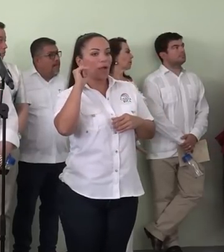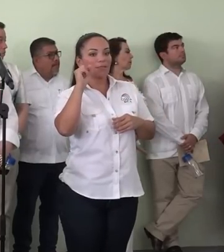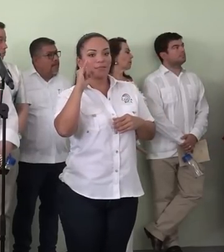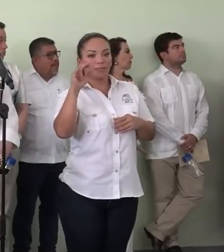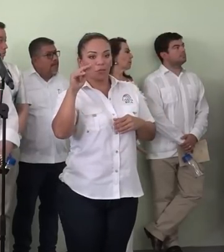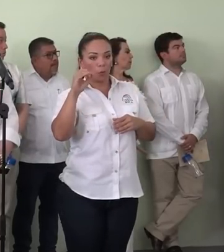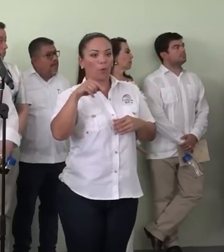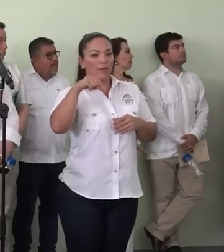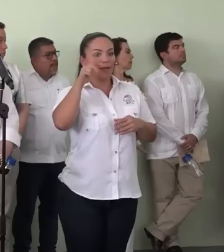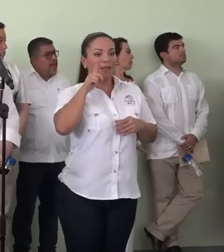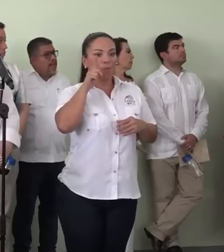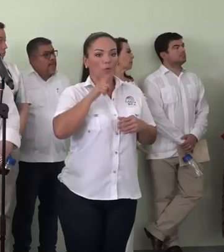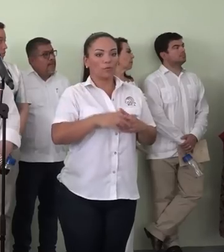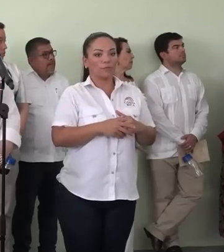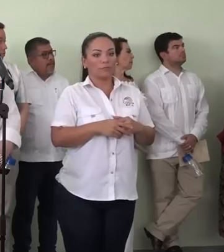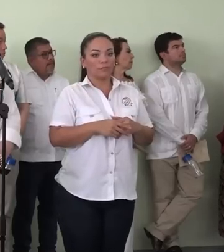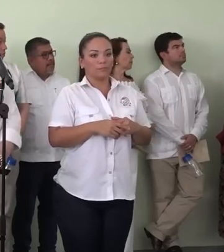de Limón.